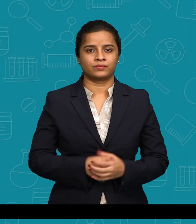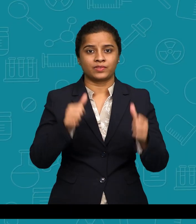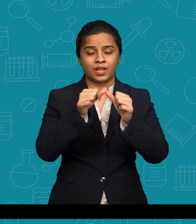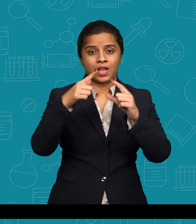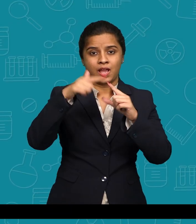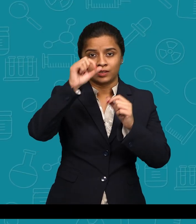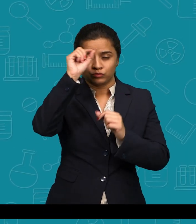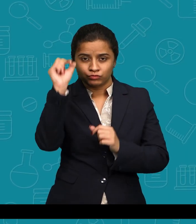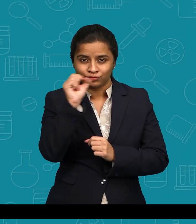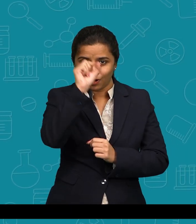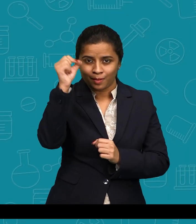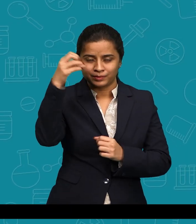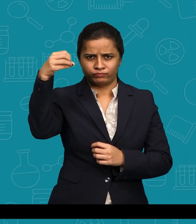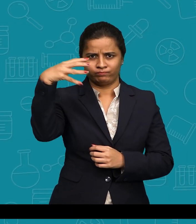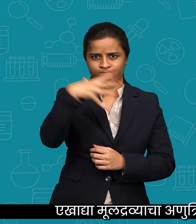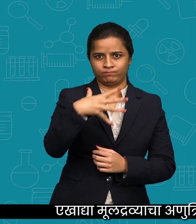अणुत्रिज्या.